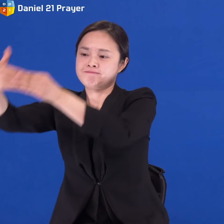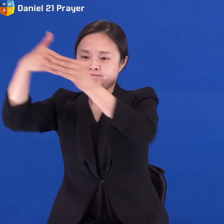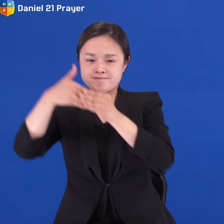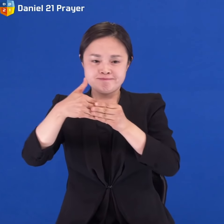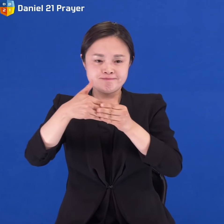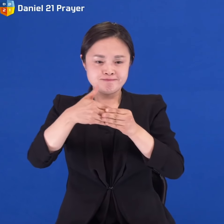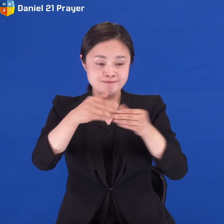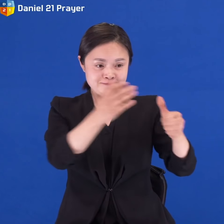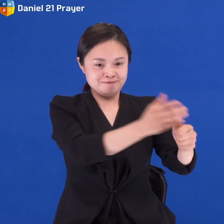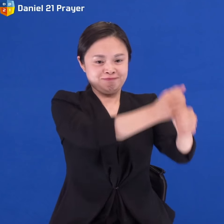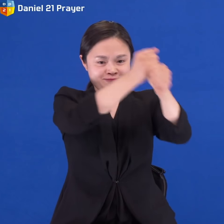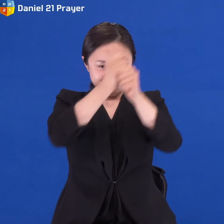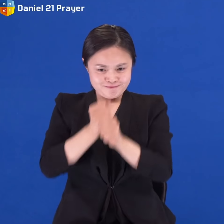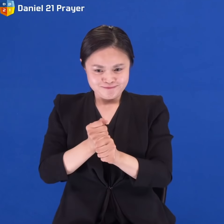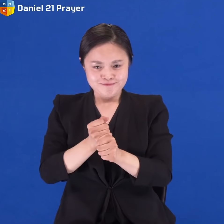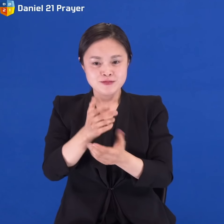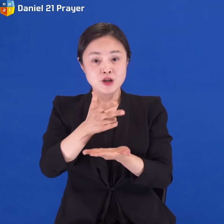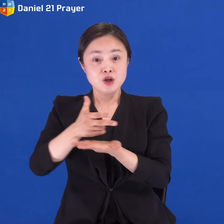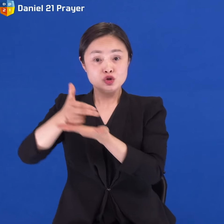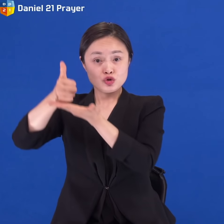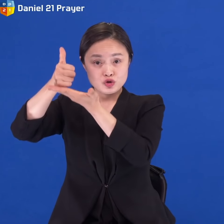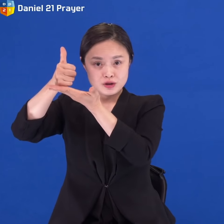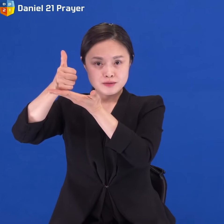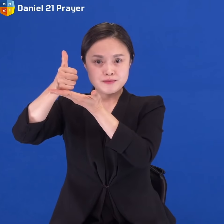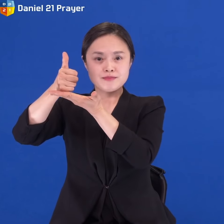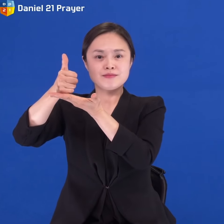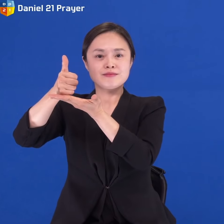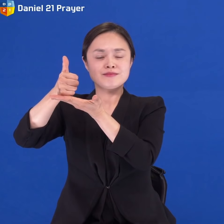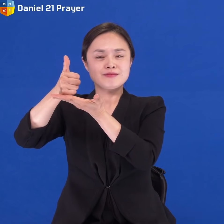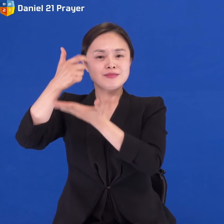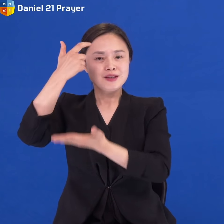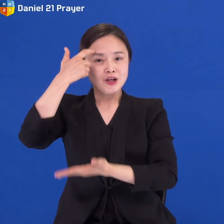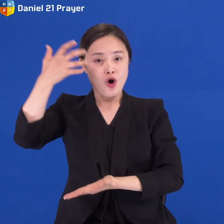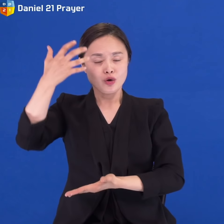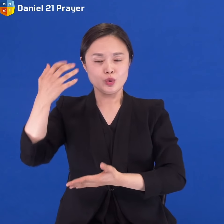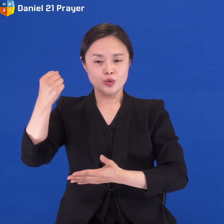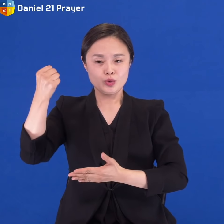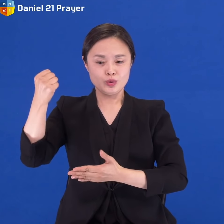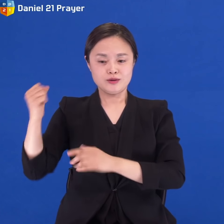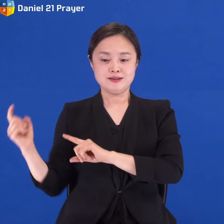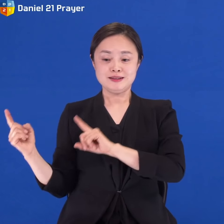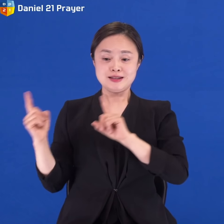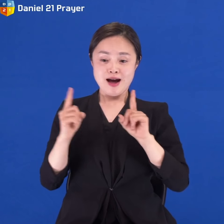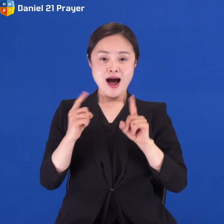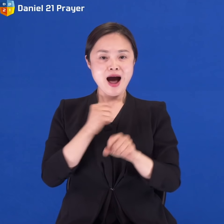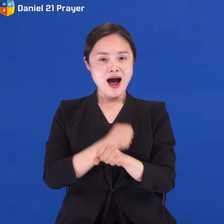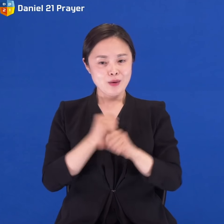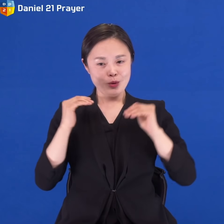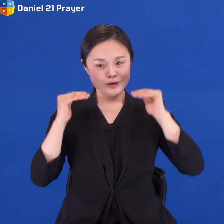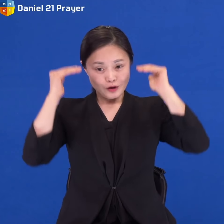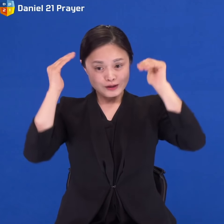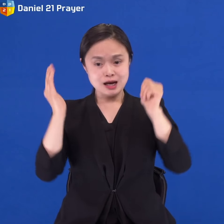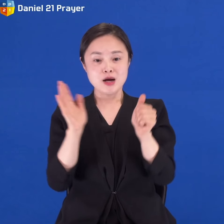영적으로 성장하고 육의 문제가 해결될 때까지 정성껏 섬기기로 결단했습니다.